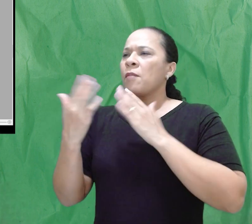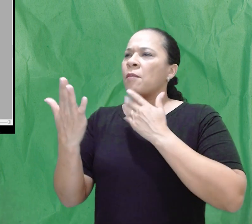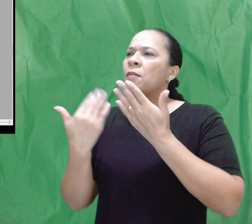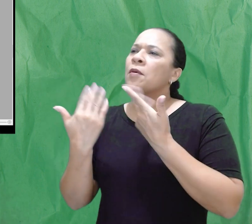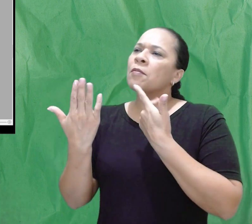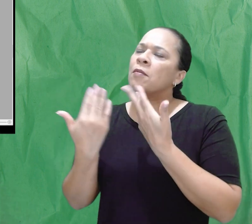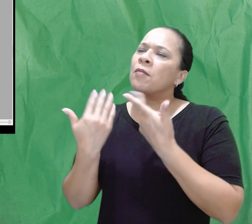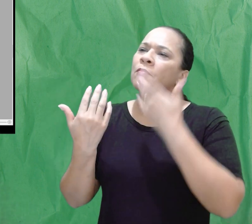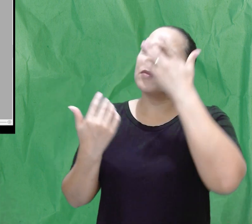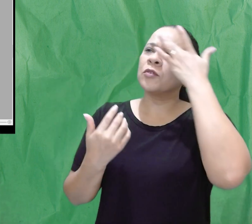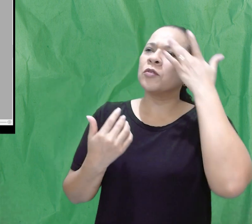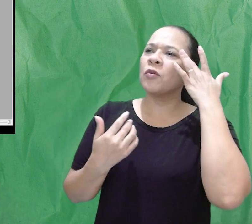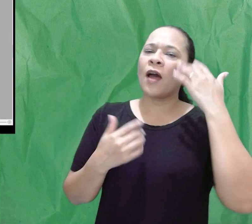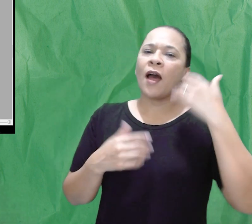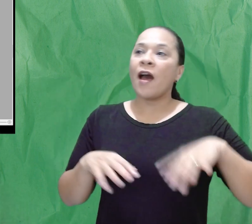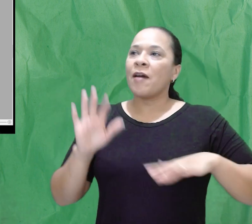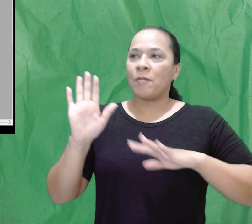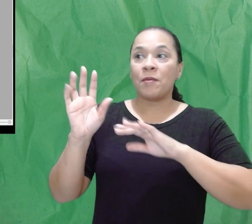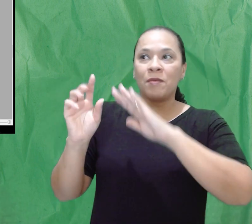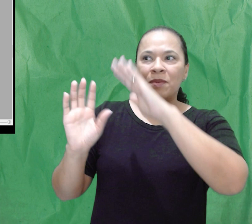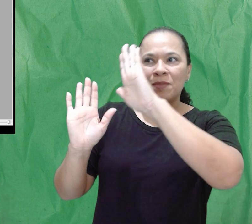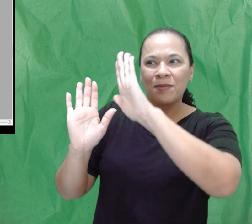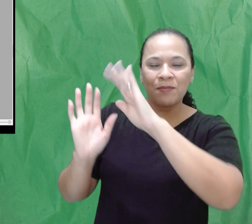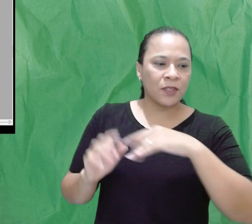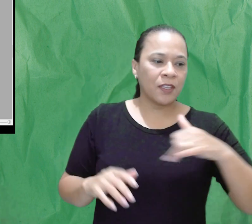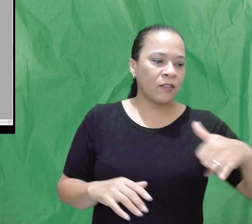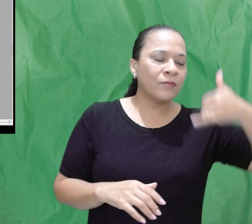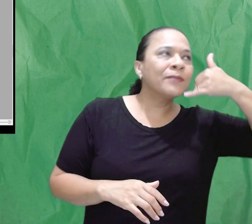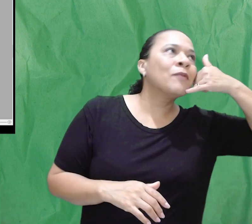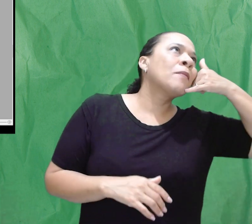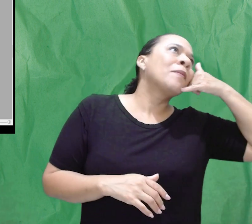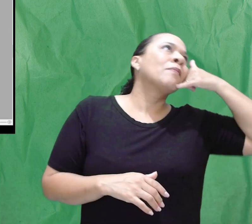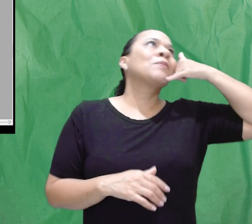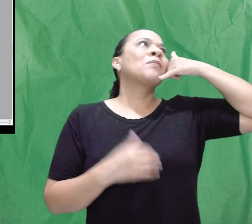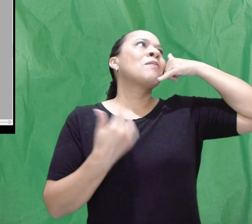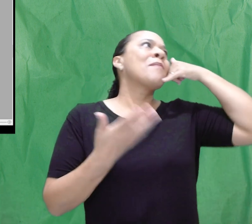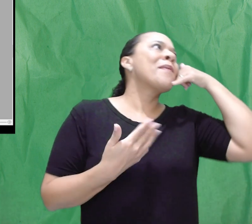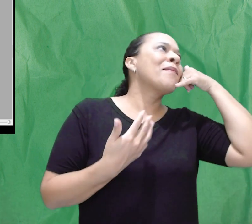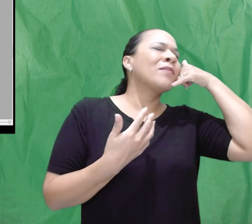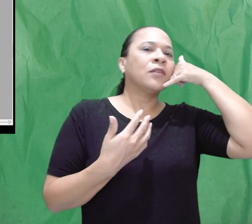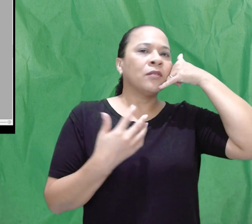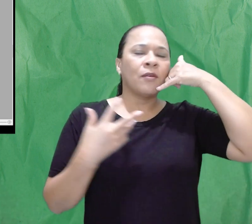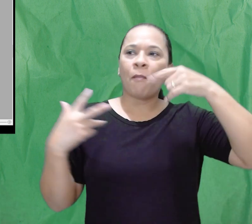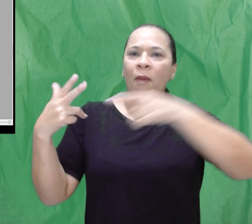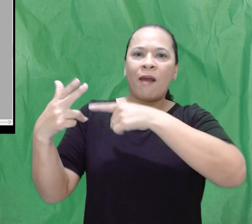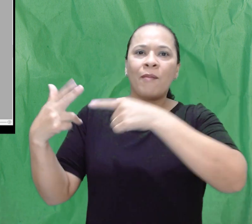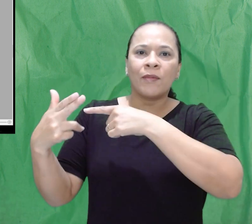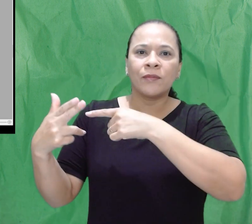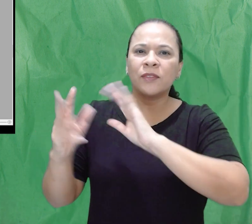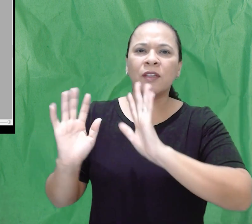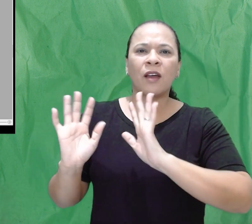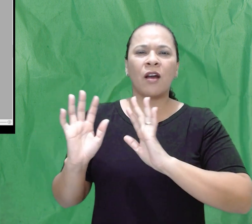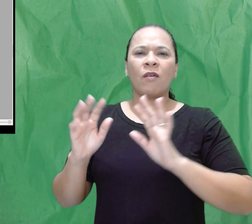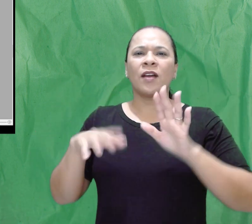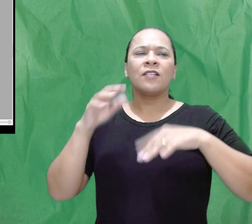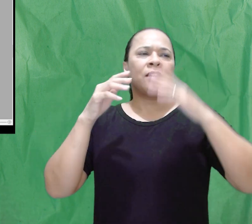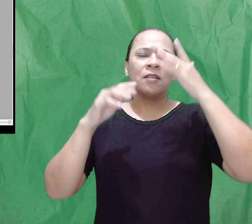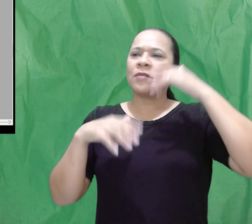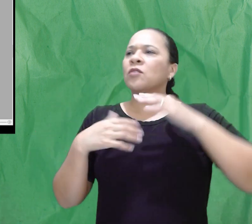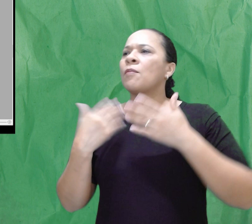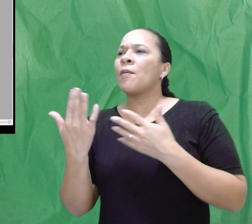seu telefone, evite manter conversas paralelas com outras pessoas, comentar algum